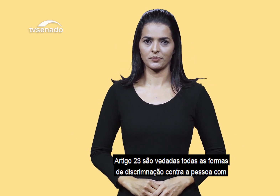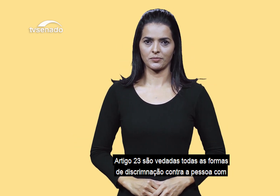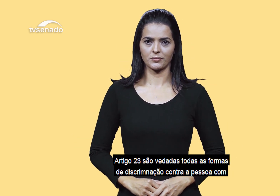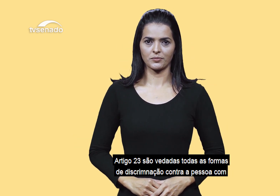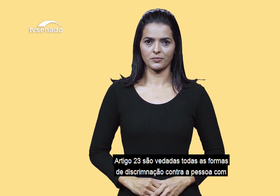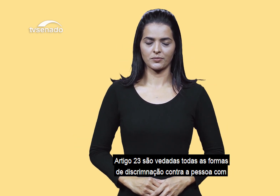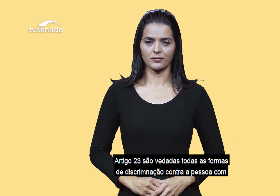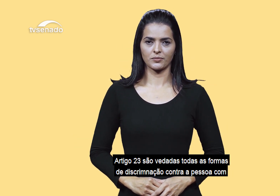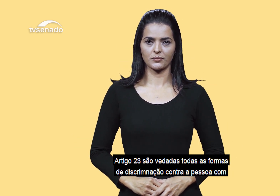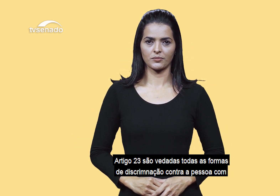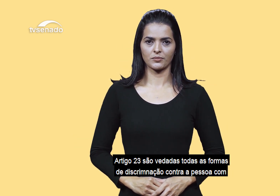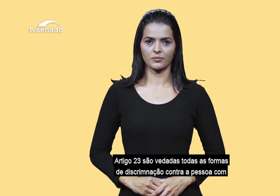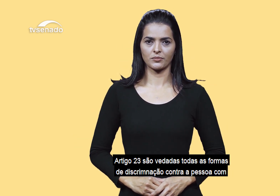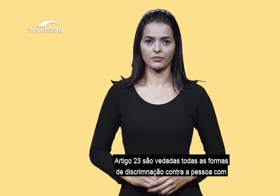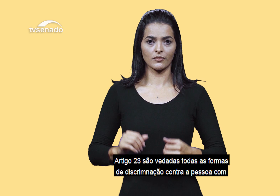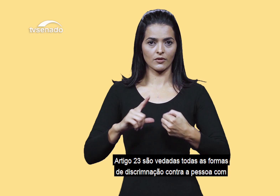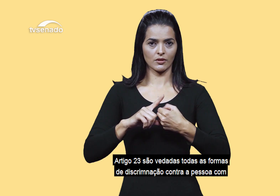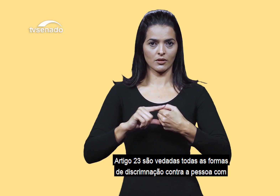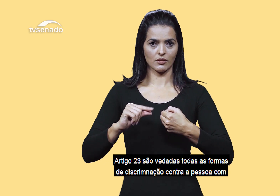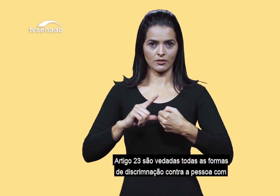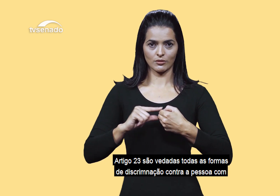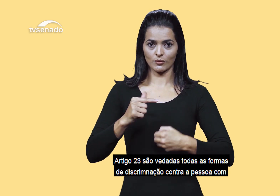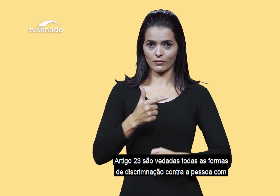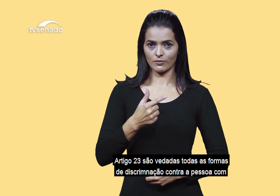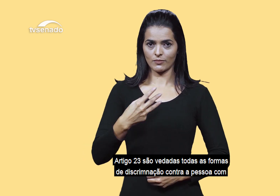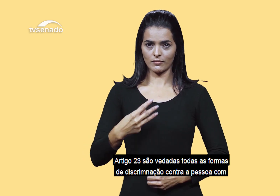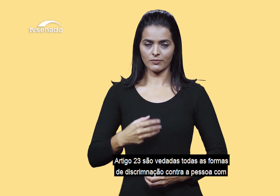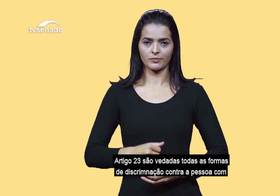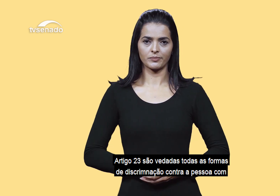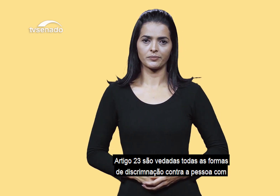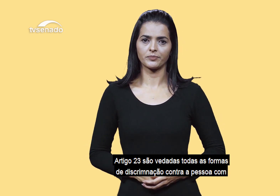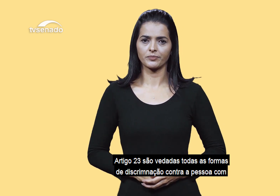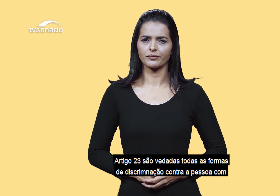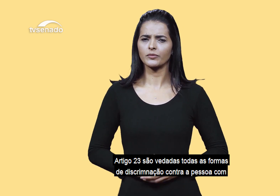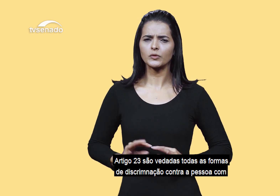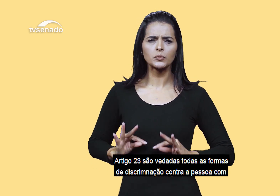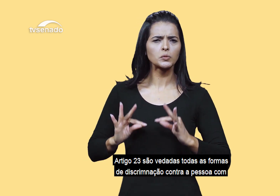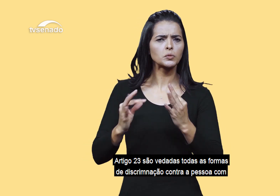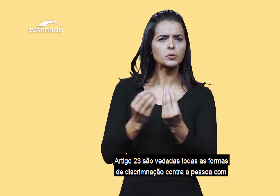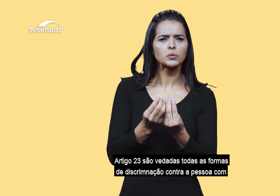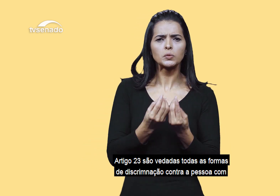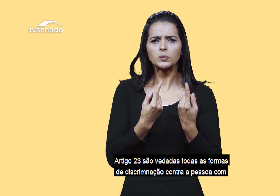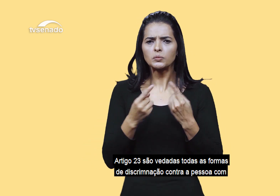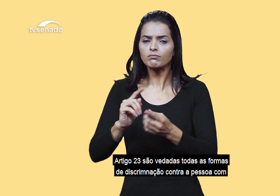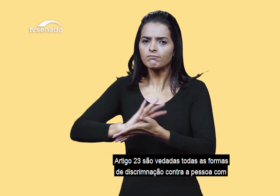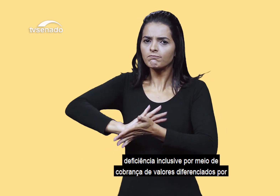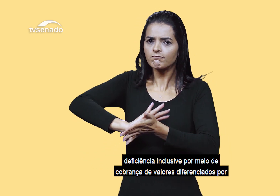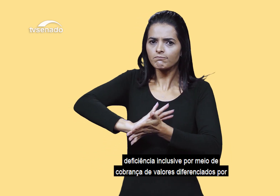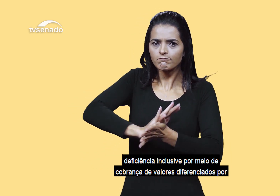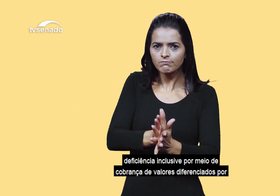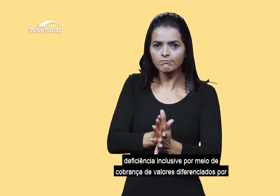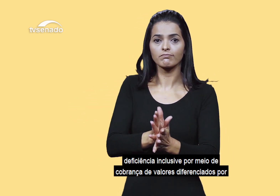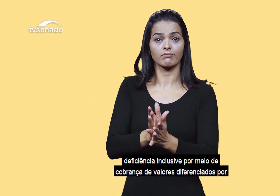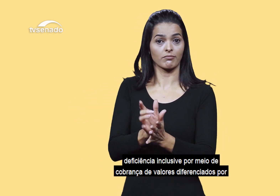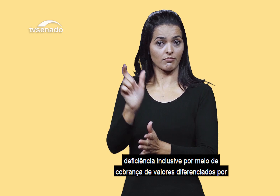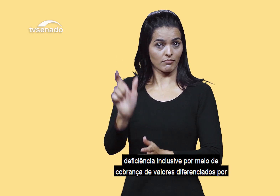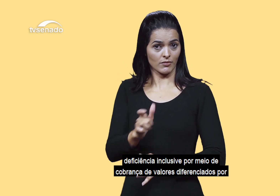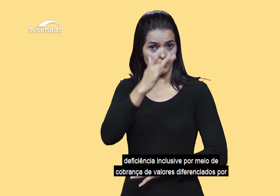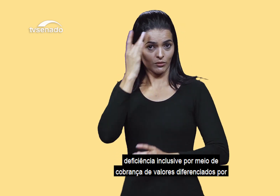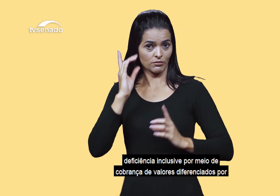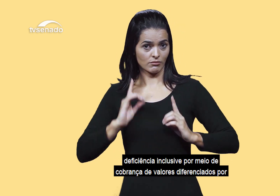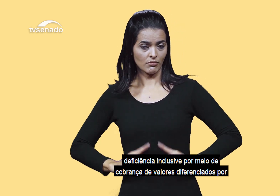Artigo 23. São vedadas todas as formas de discriminação contra a pessoa com deficiência,